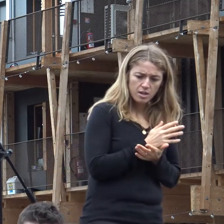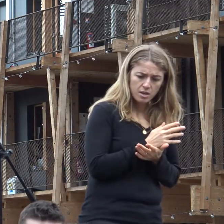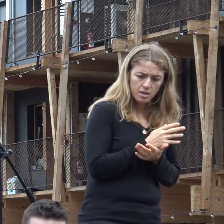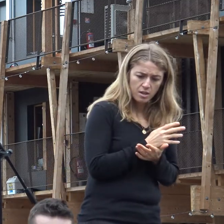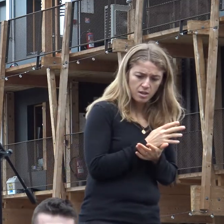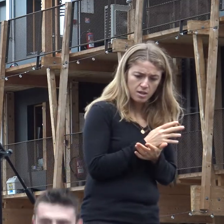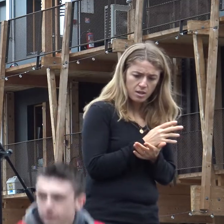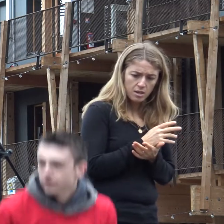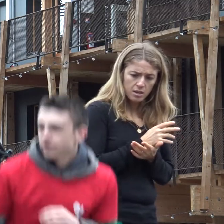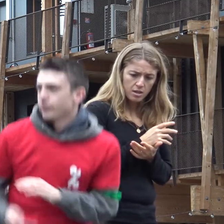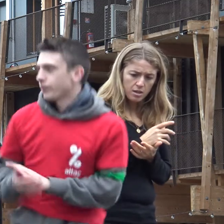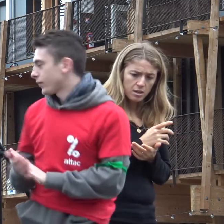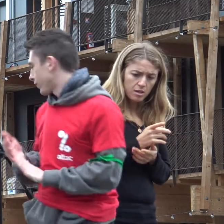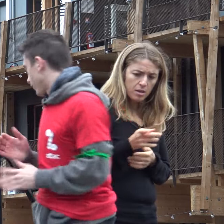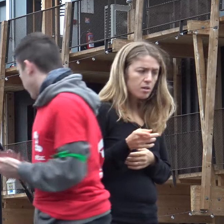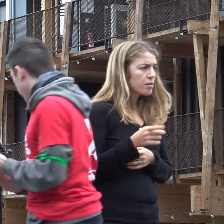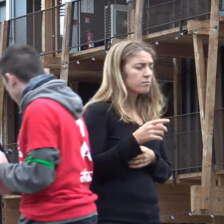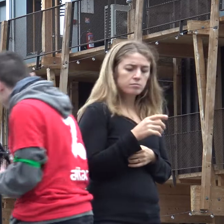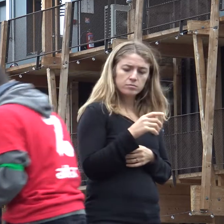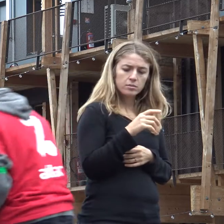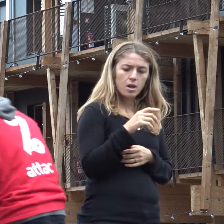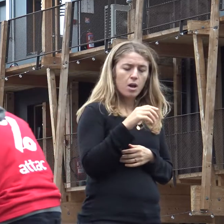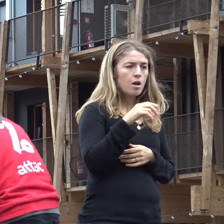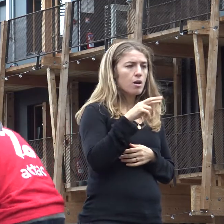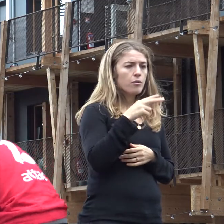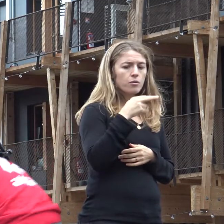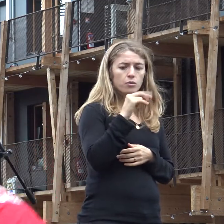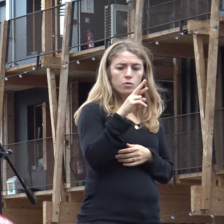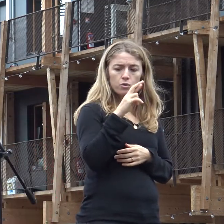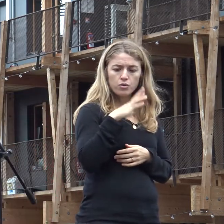En ce moment, à Bure, les gens qui soutiennent,